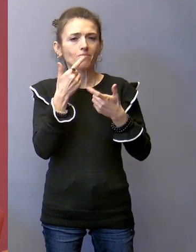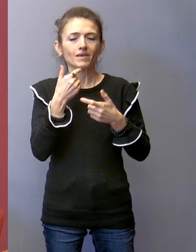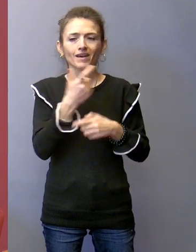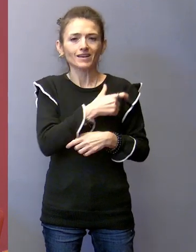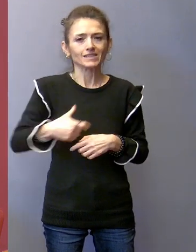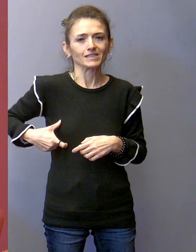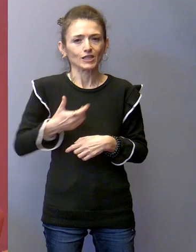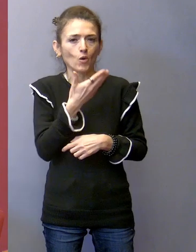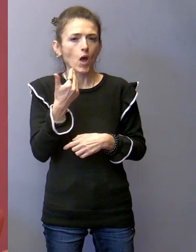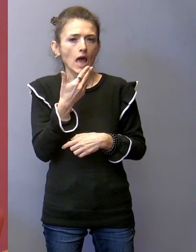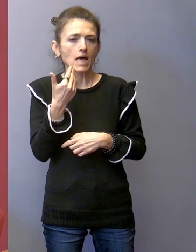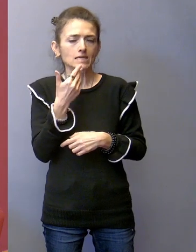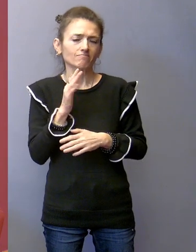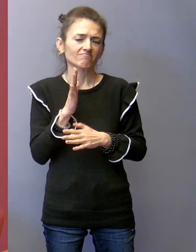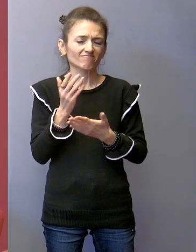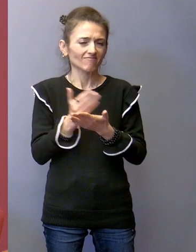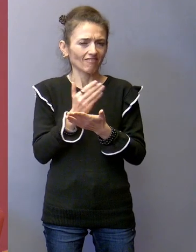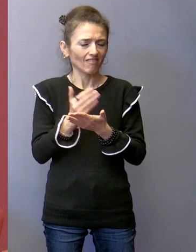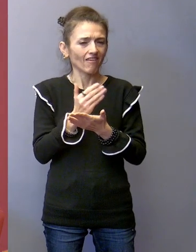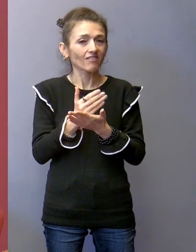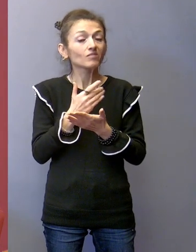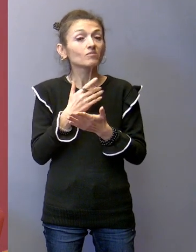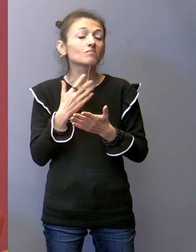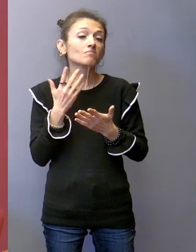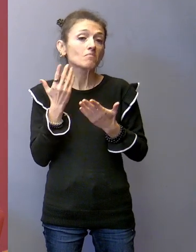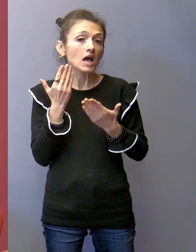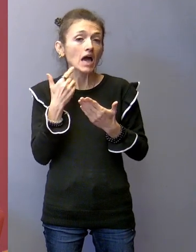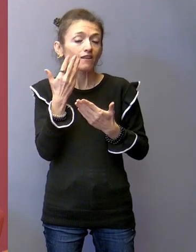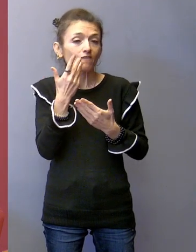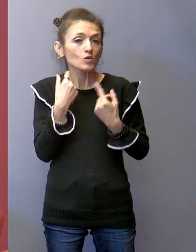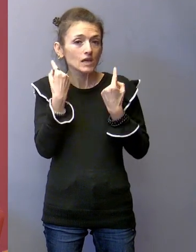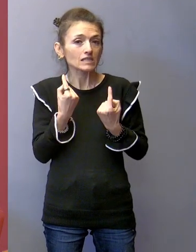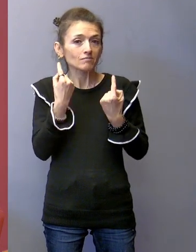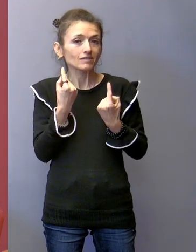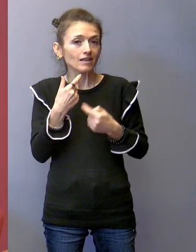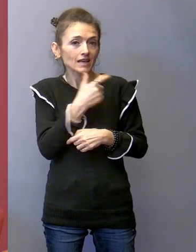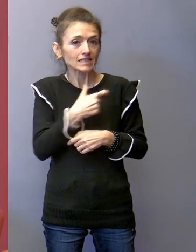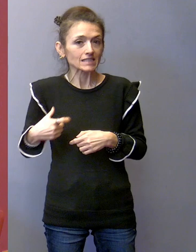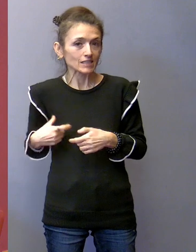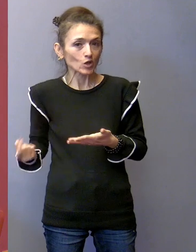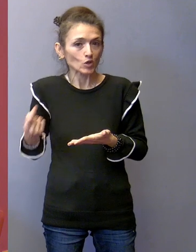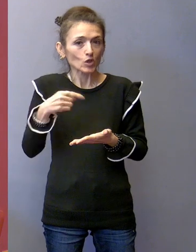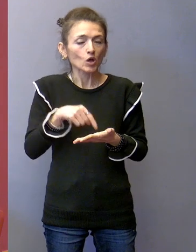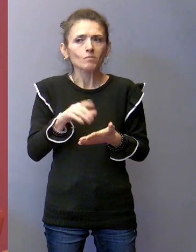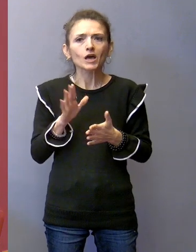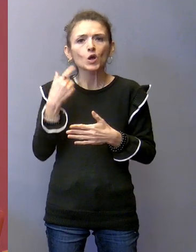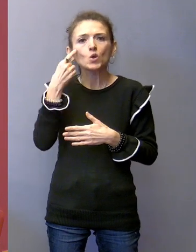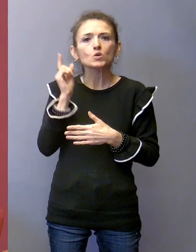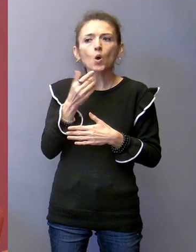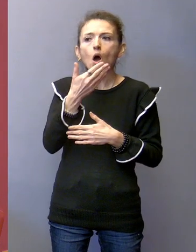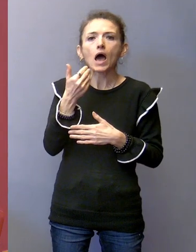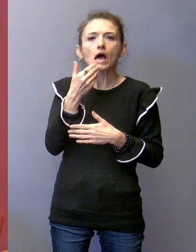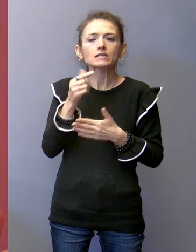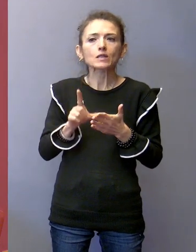tutti noi ci alziamo posso però attendere il rientro perché io direi Io direi che siccome non so quanto potrà durare